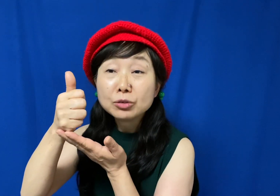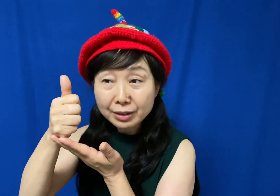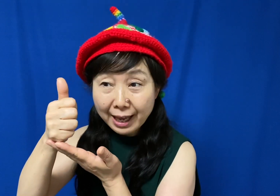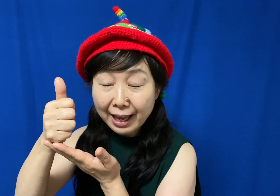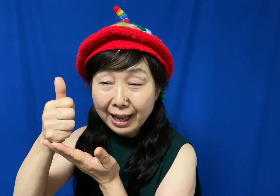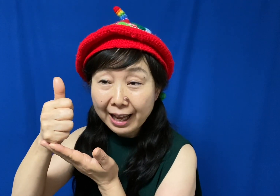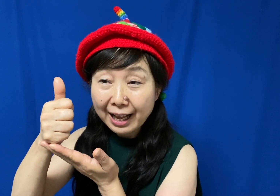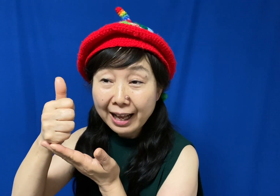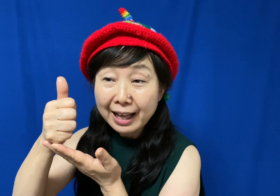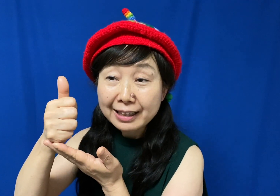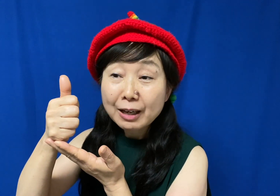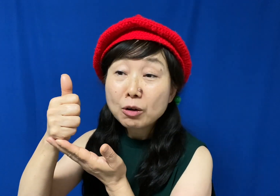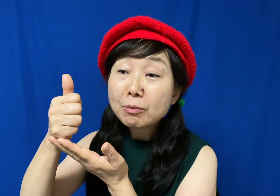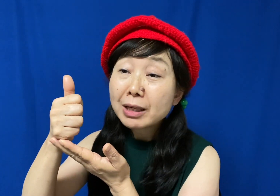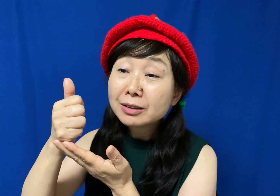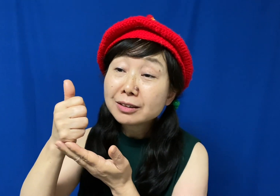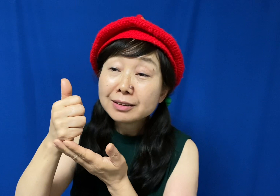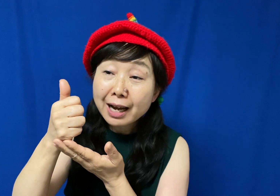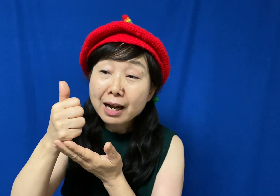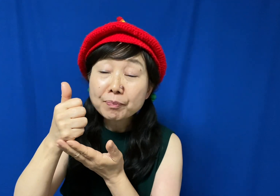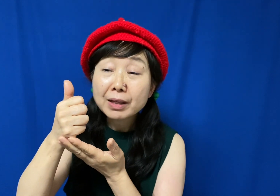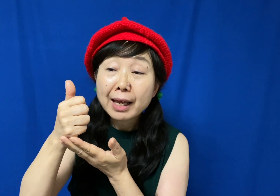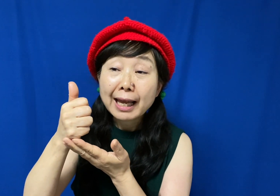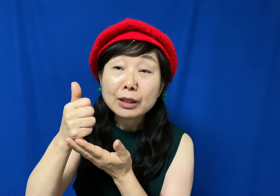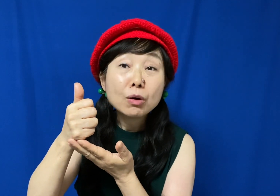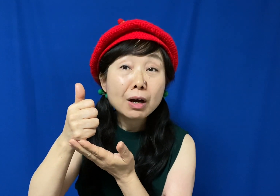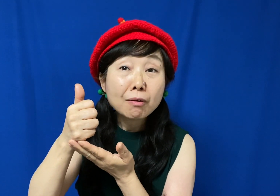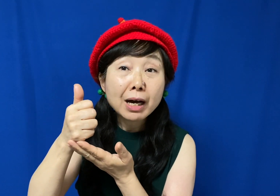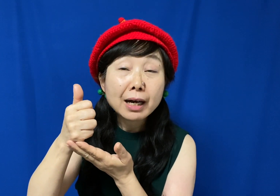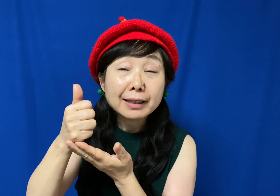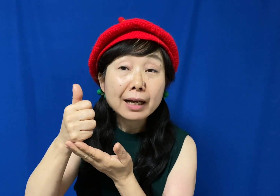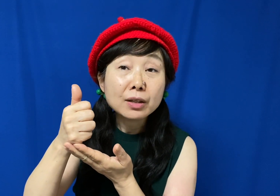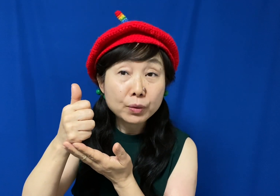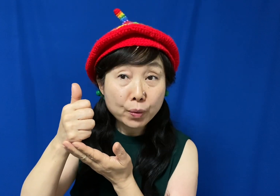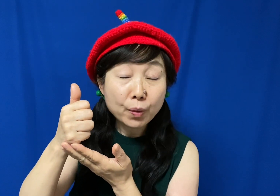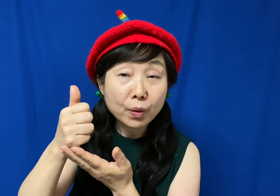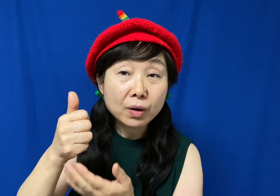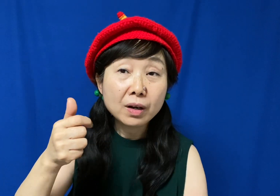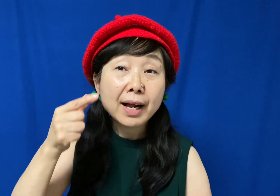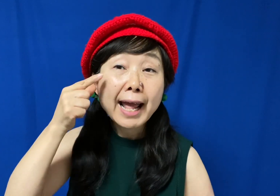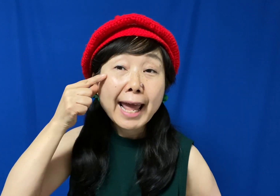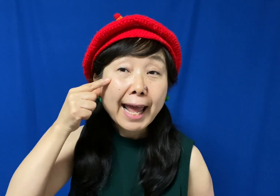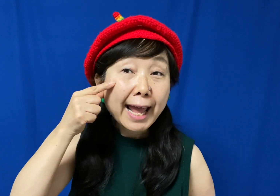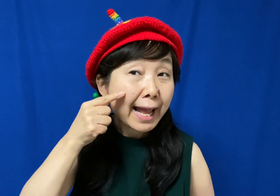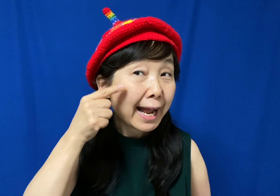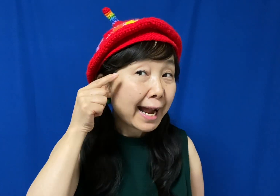宗。で、小松菜、江戸川代表。